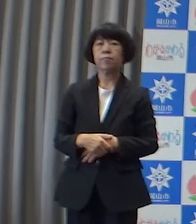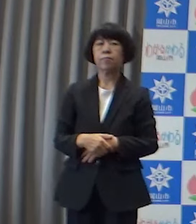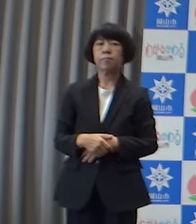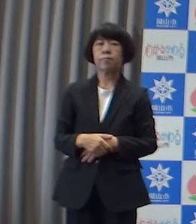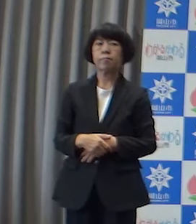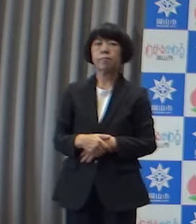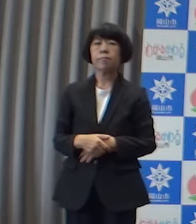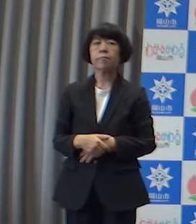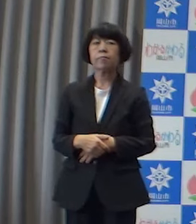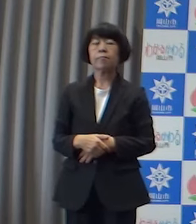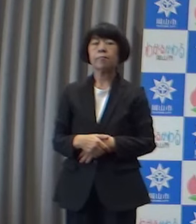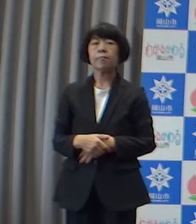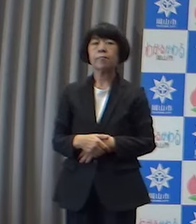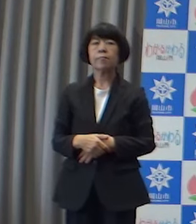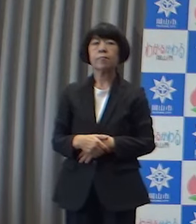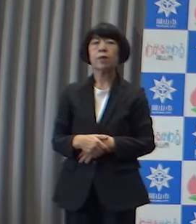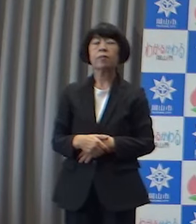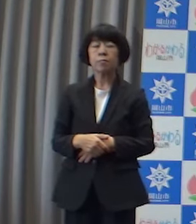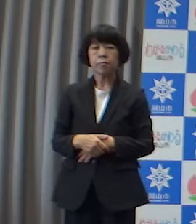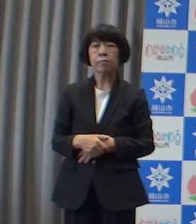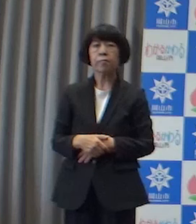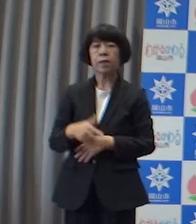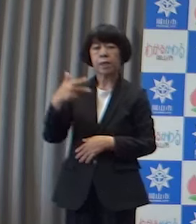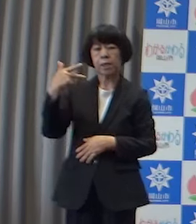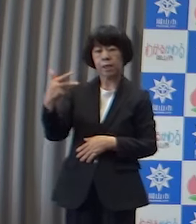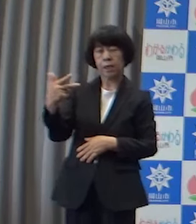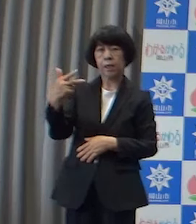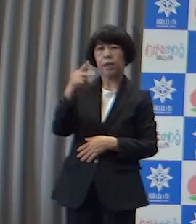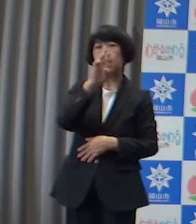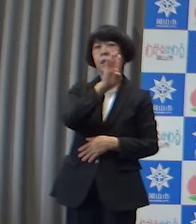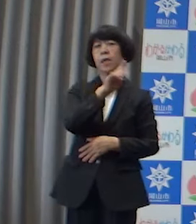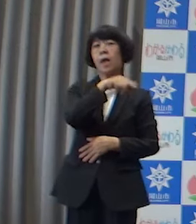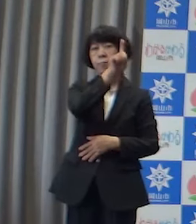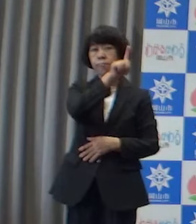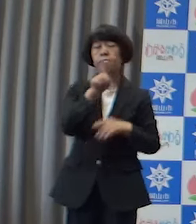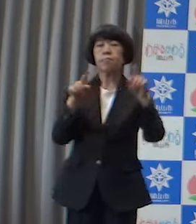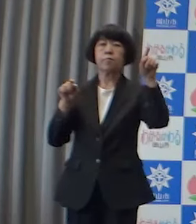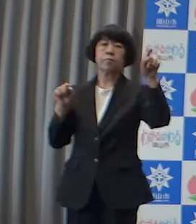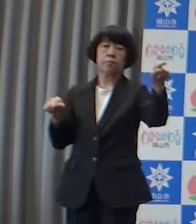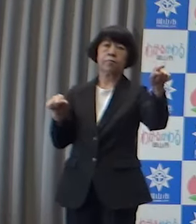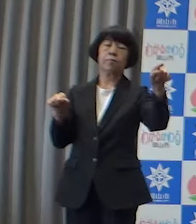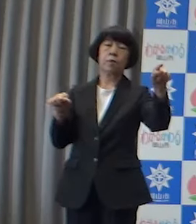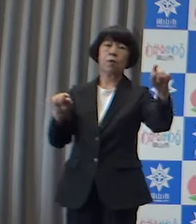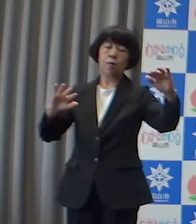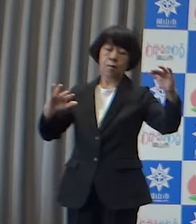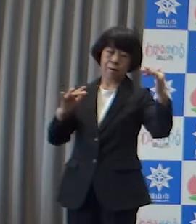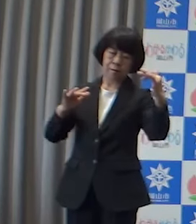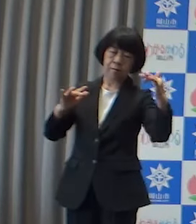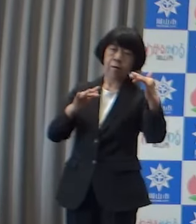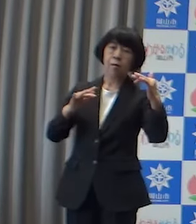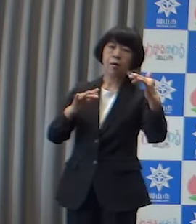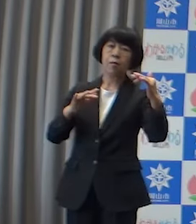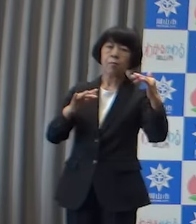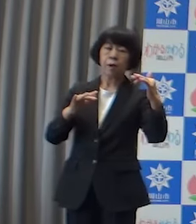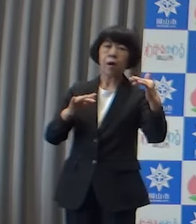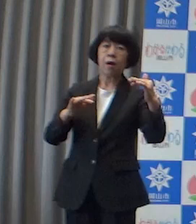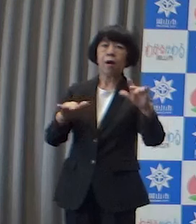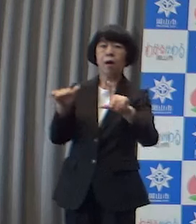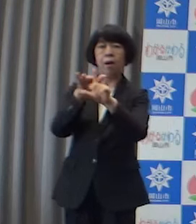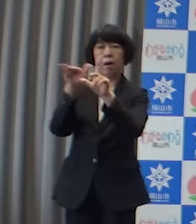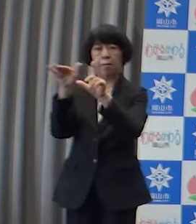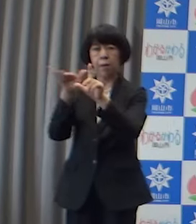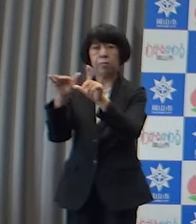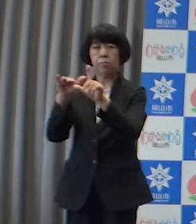で、お互いのが話し合う、まあ、これはいろんなレベルがあると思います。先ほど